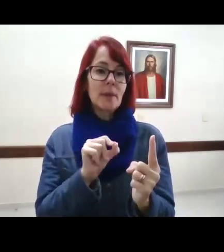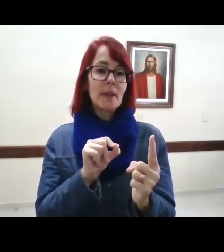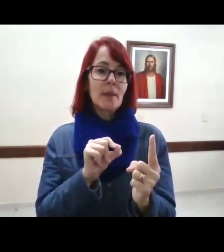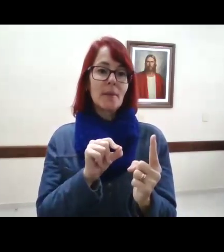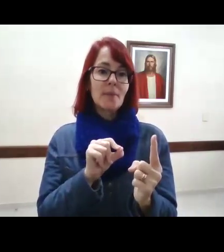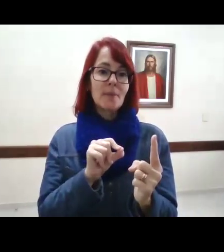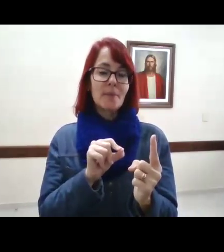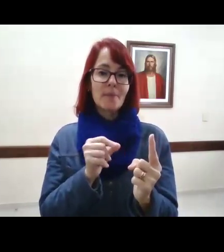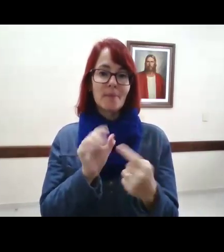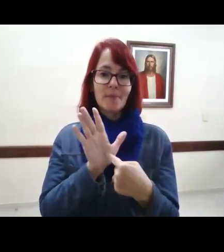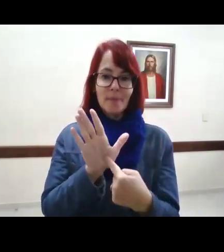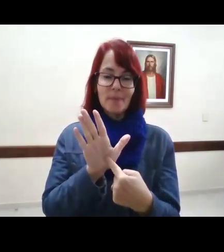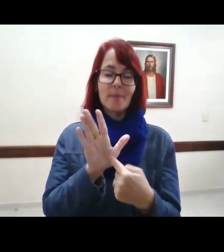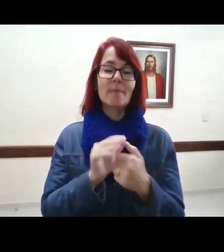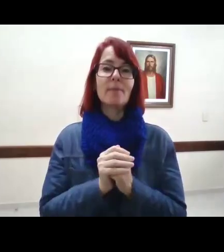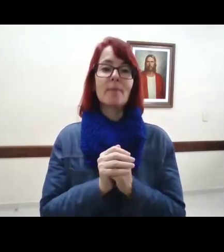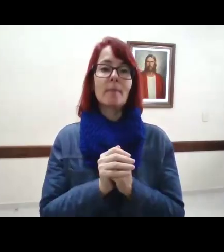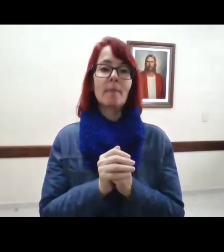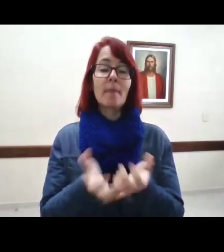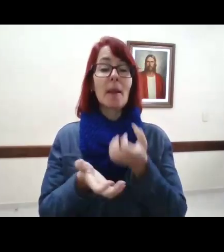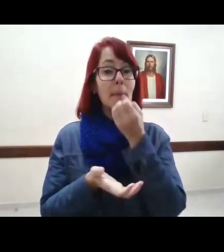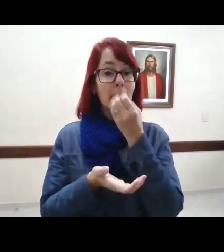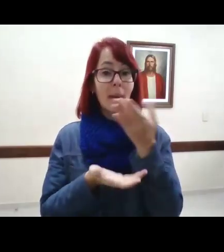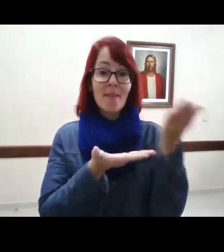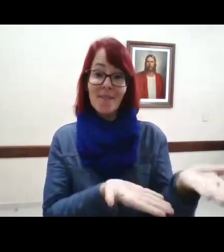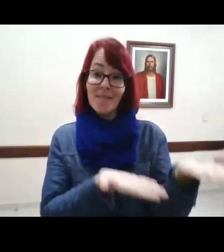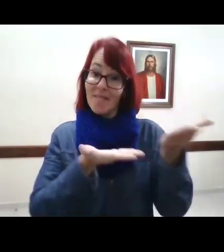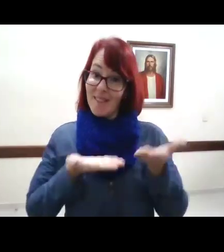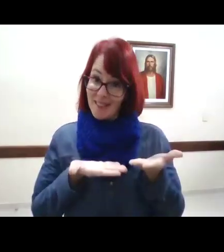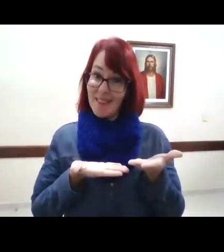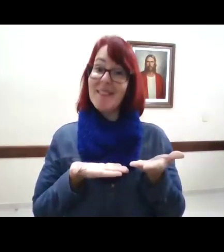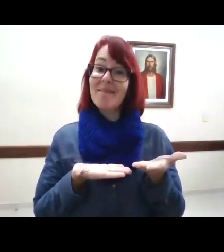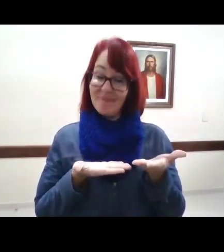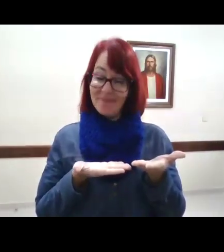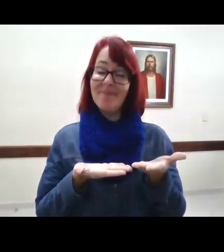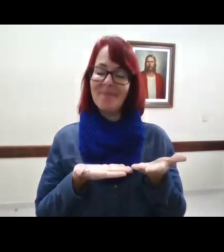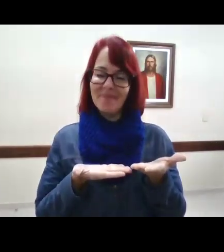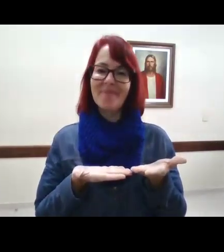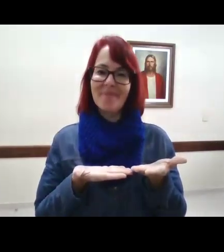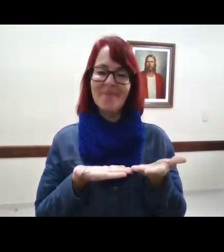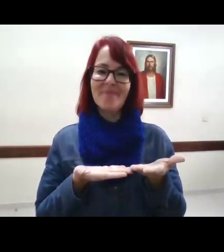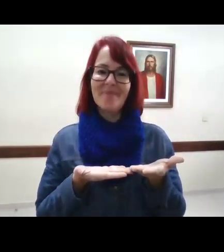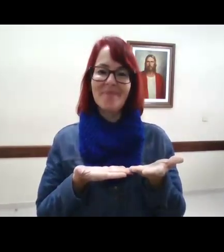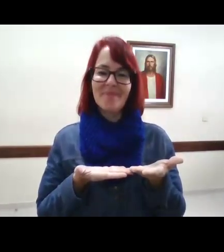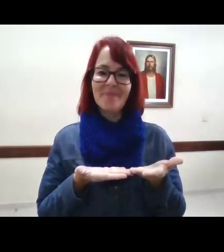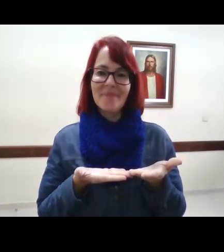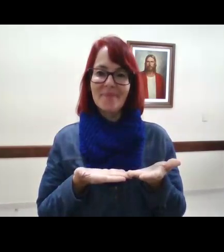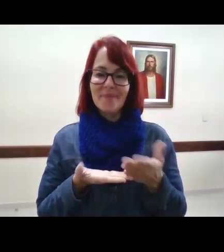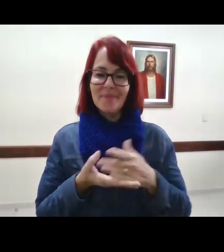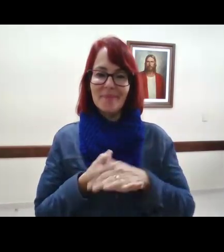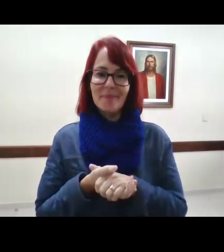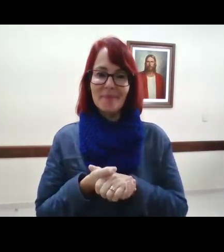aqui, está, Shellen. Nós gostaríamos de fazer você muito bem-vinda, Shellen, à nossa ala